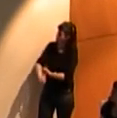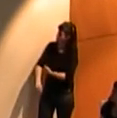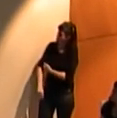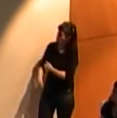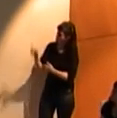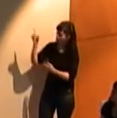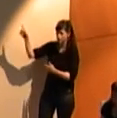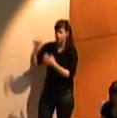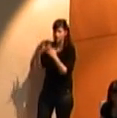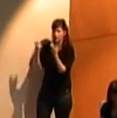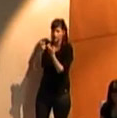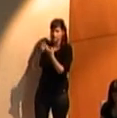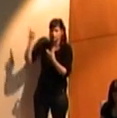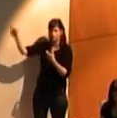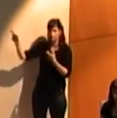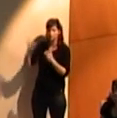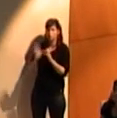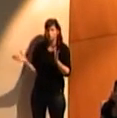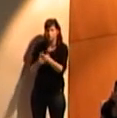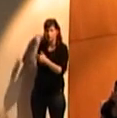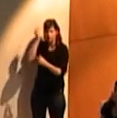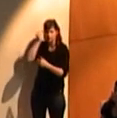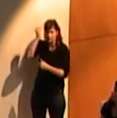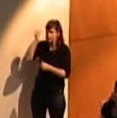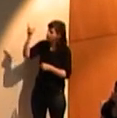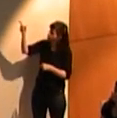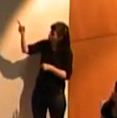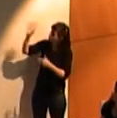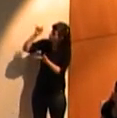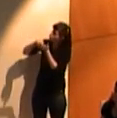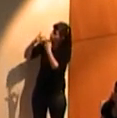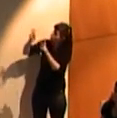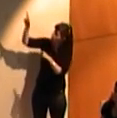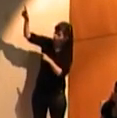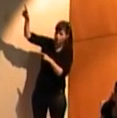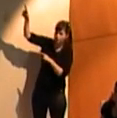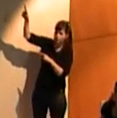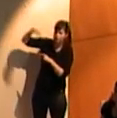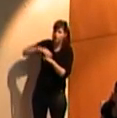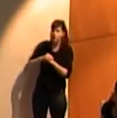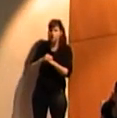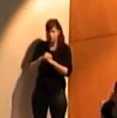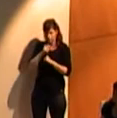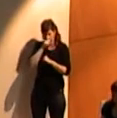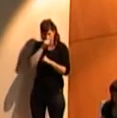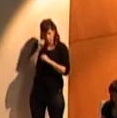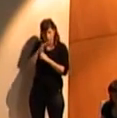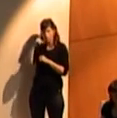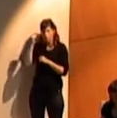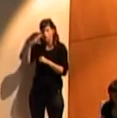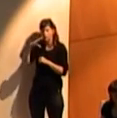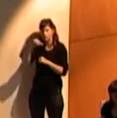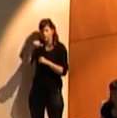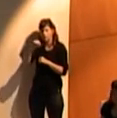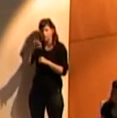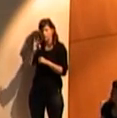Donc, par exemple, l'unité psychiatrique de Beaumont-sur-Loise, de Victor Castro. Donc Victor Castro a énormément travaillé